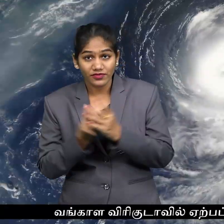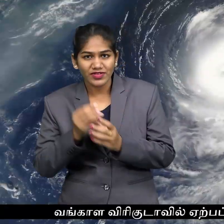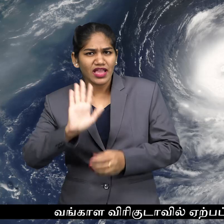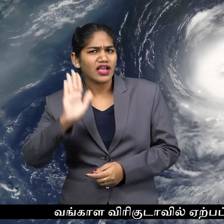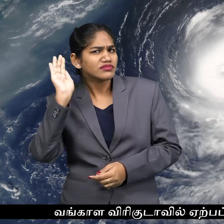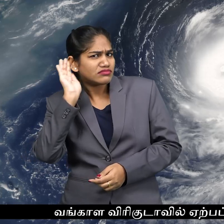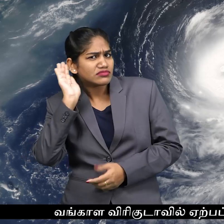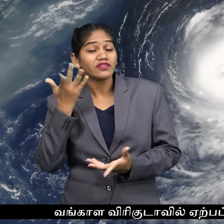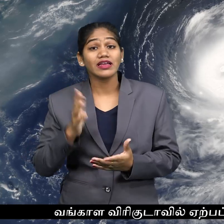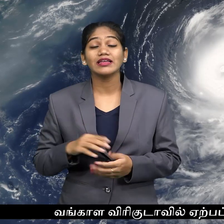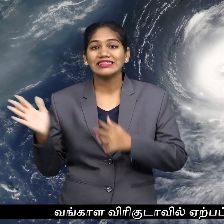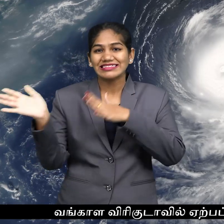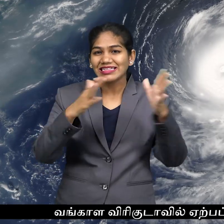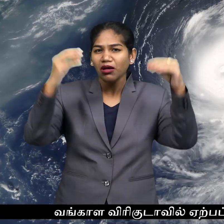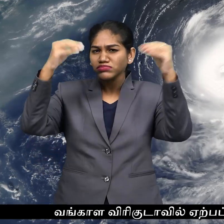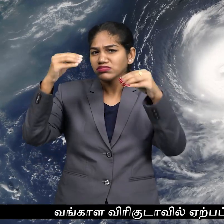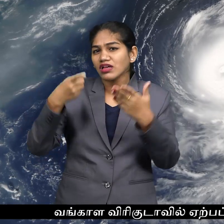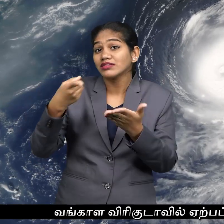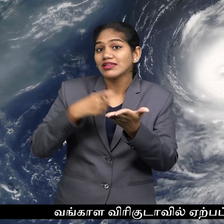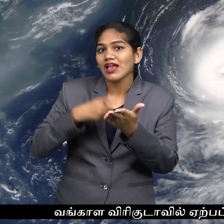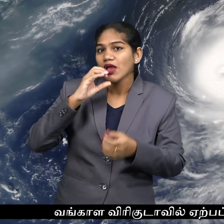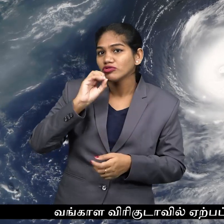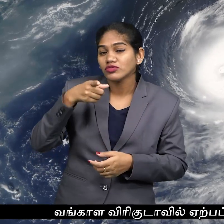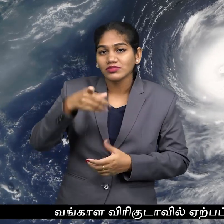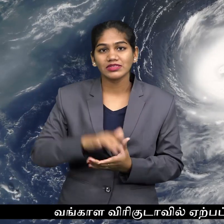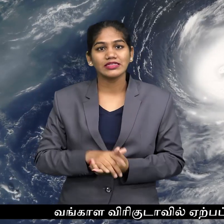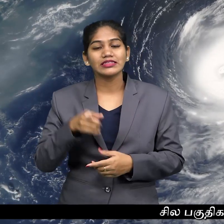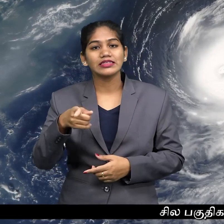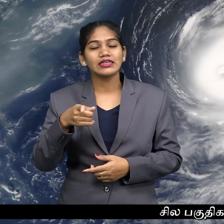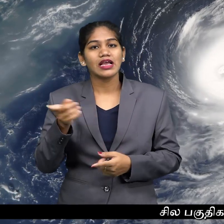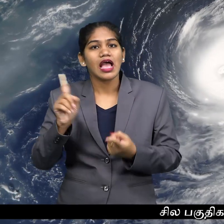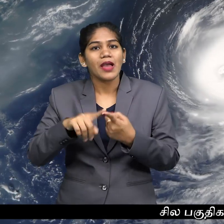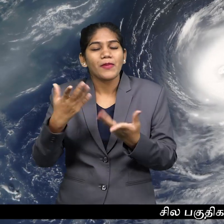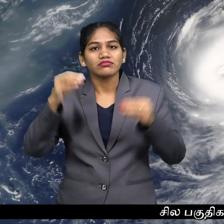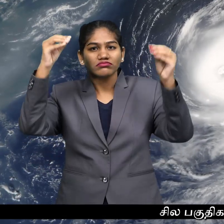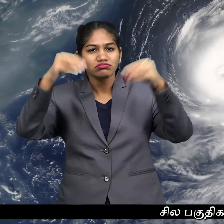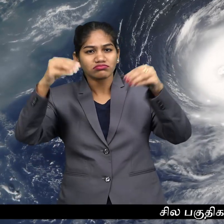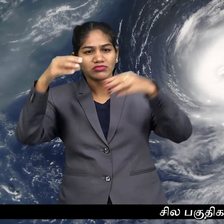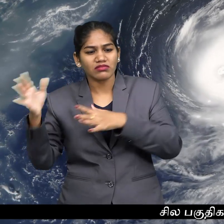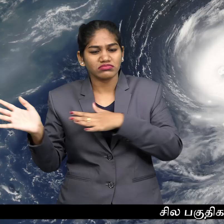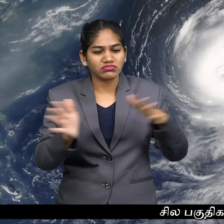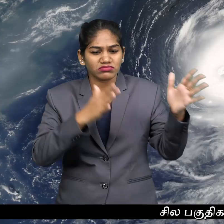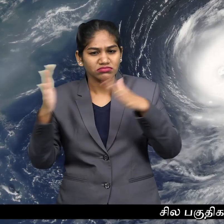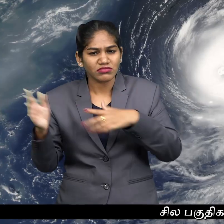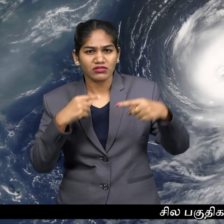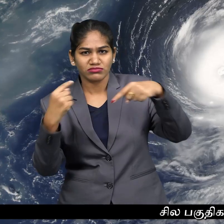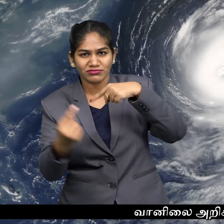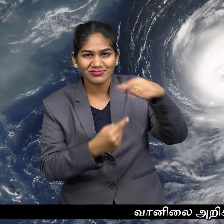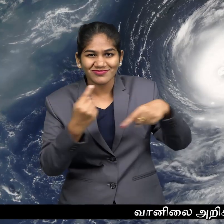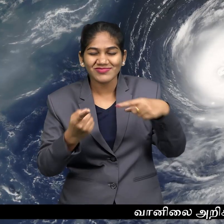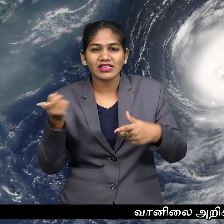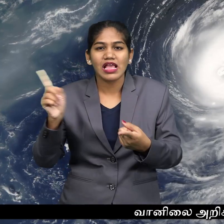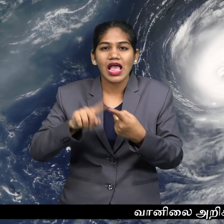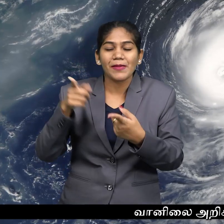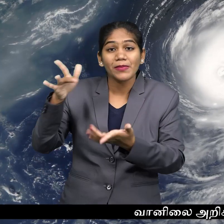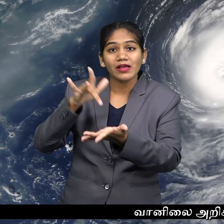வங்காள விரிகுடாவில் ஏற்பட்டுள்ள காற்றழுத்த தாழ்வு நிலை காரணமாக சில பகுதிகளில் மழை பெய்துள்ளதாக